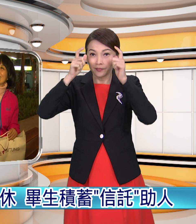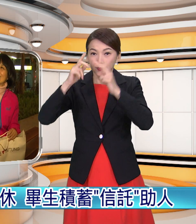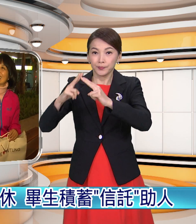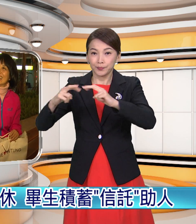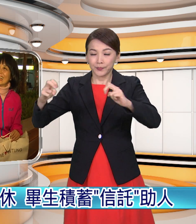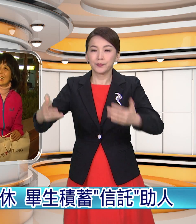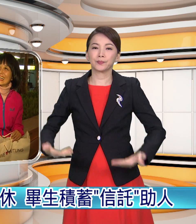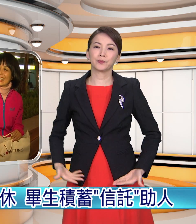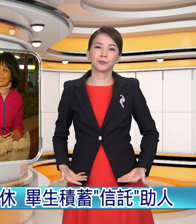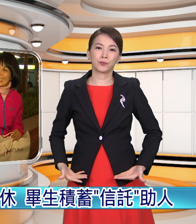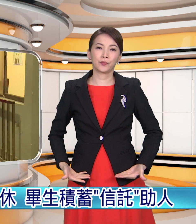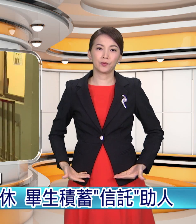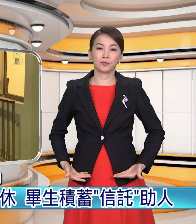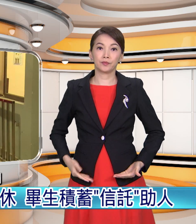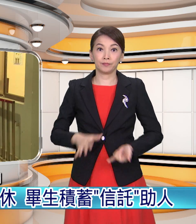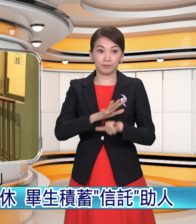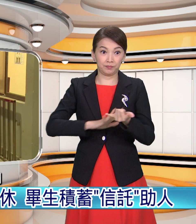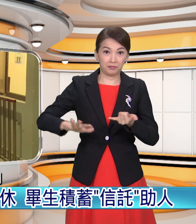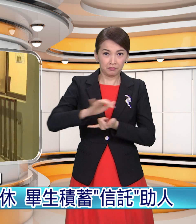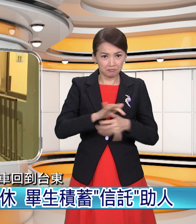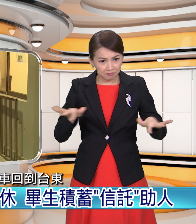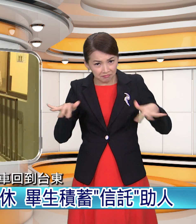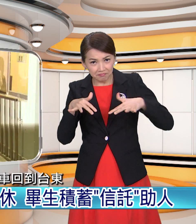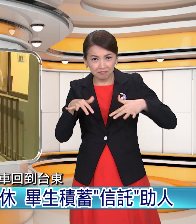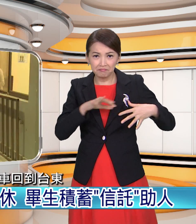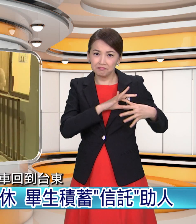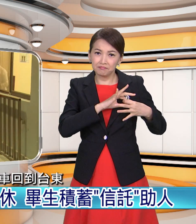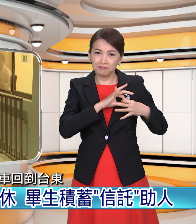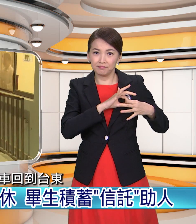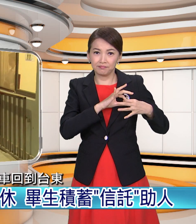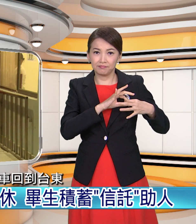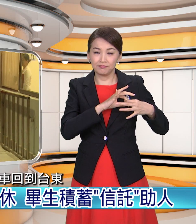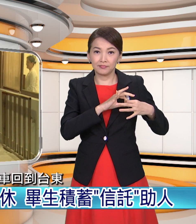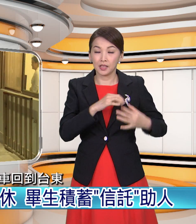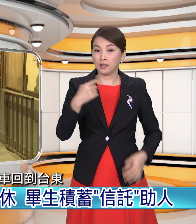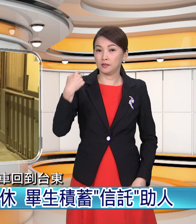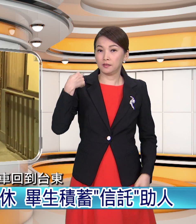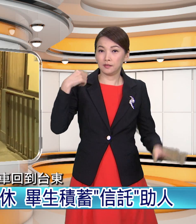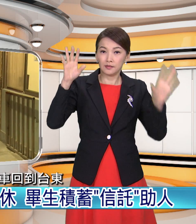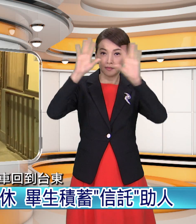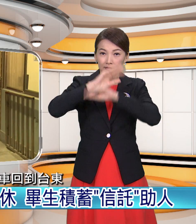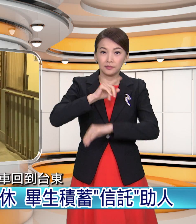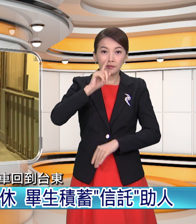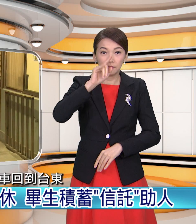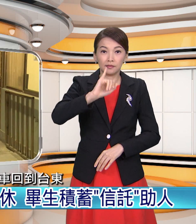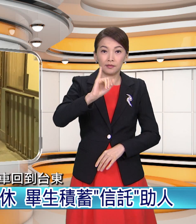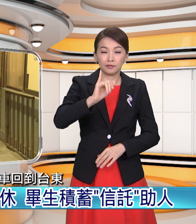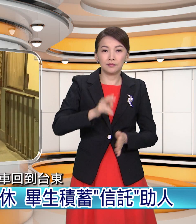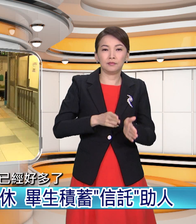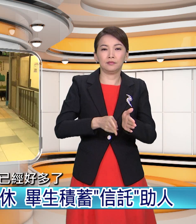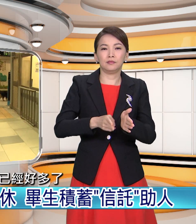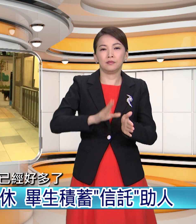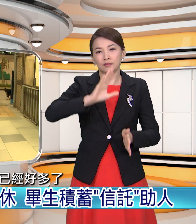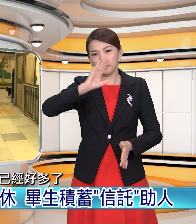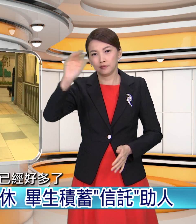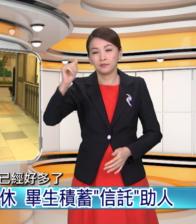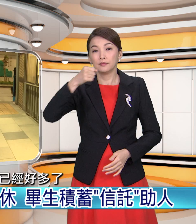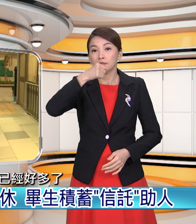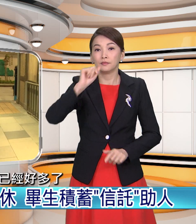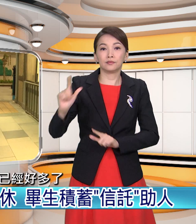注。昨天晚间，树菊阿嬷搭火车回到了台东，她说自己的身体已